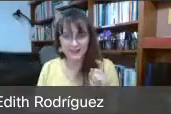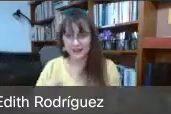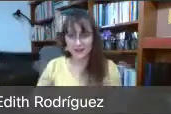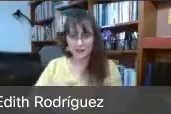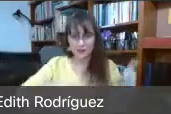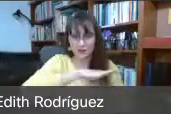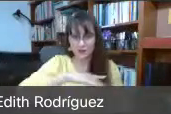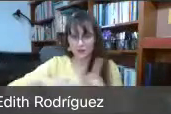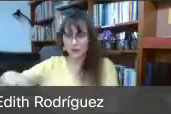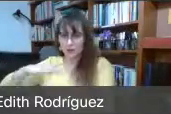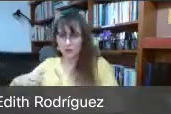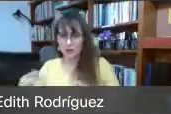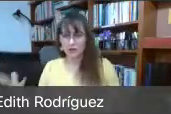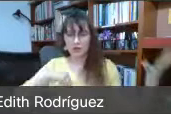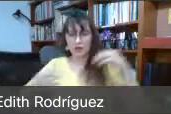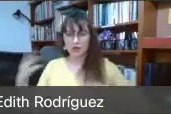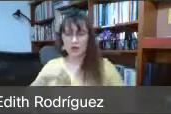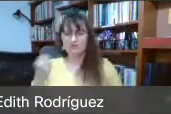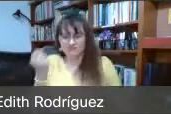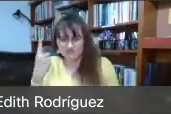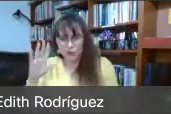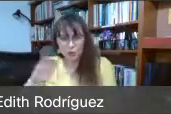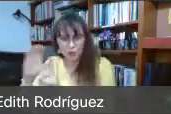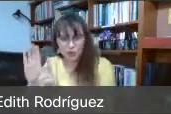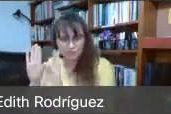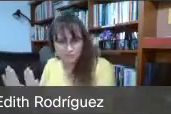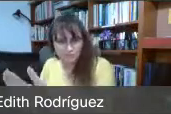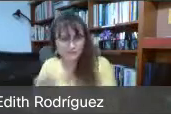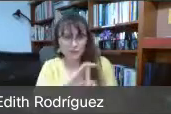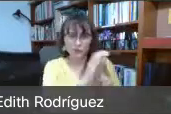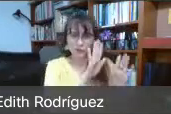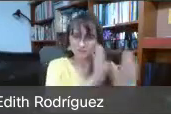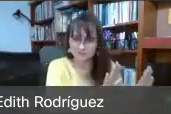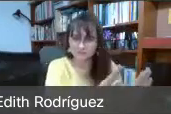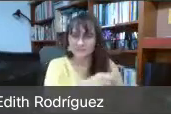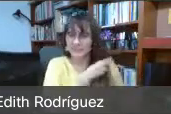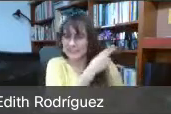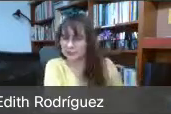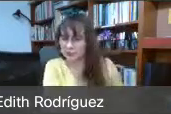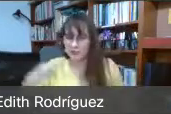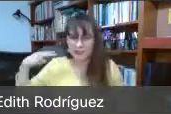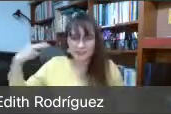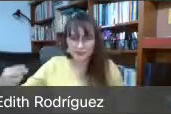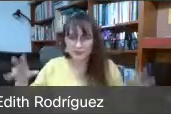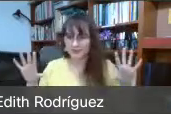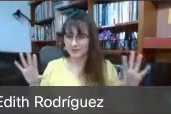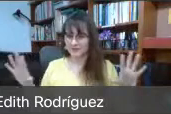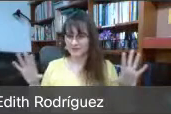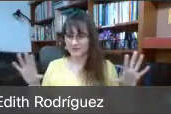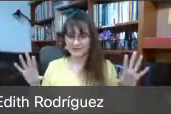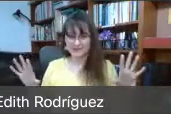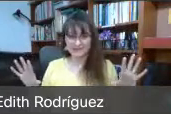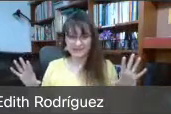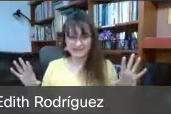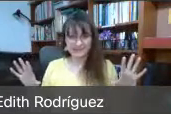que he logrado aquí desde mi lengua. Y aquí vienen dos contextos de una lengua y otra, una cultura de una lengua y